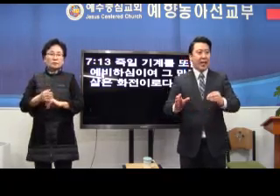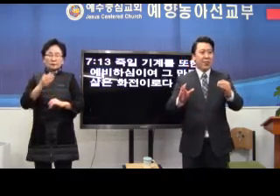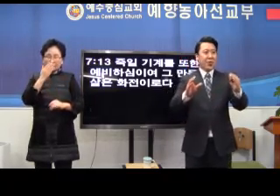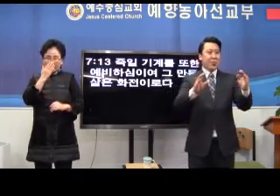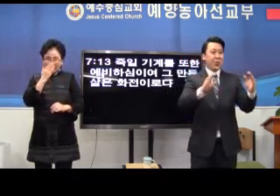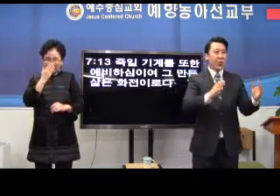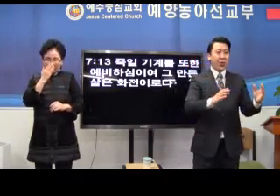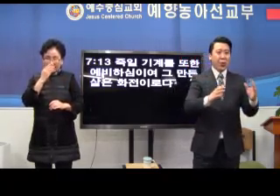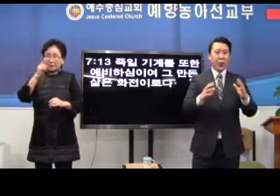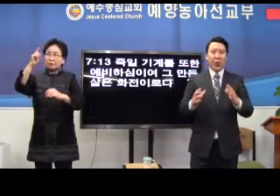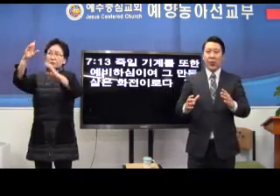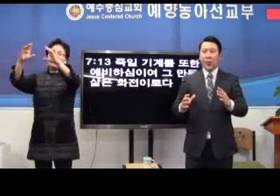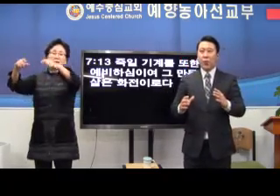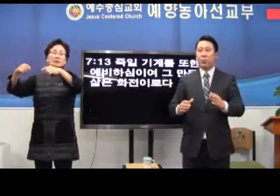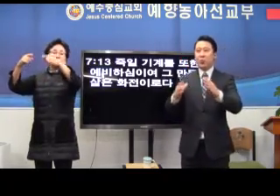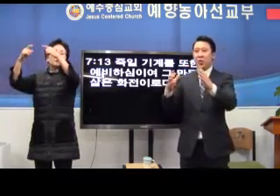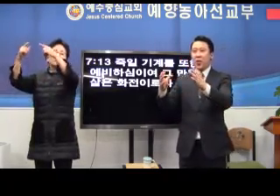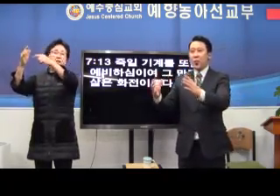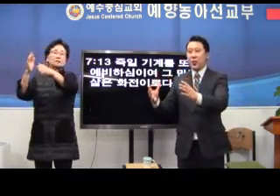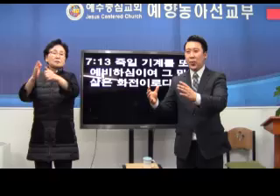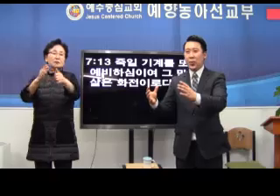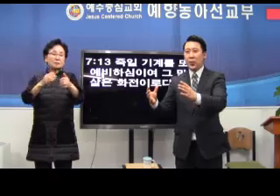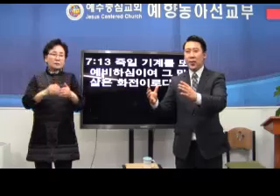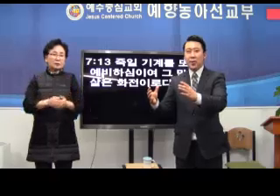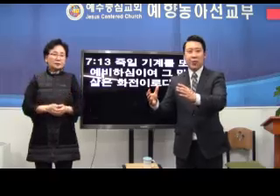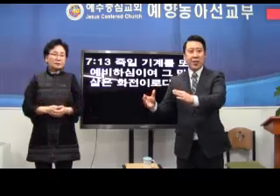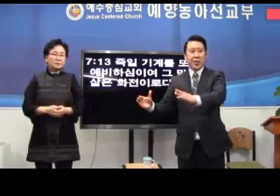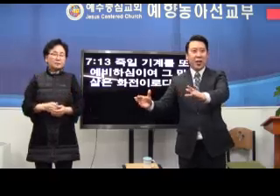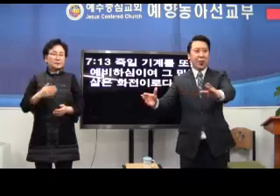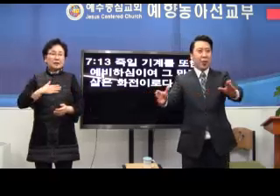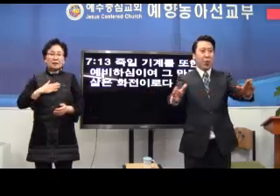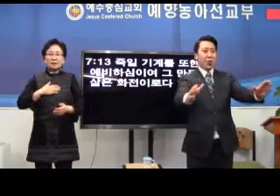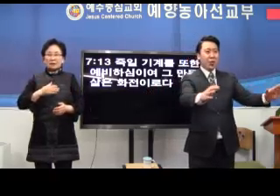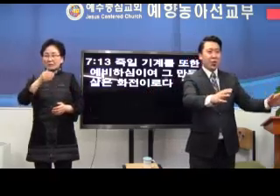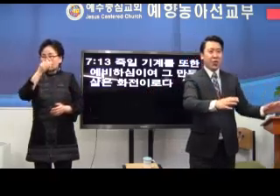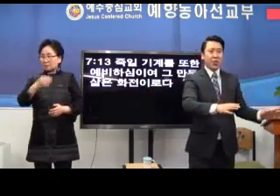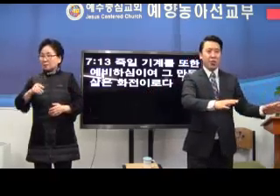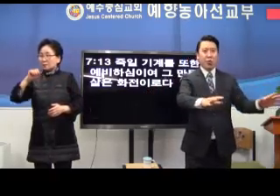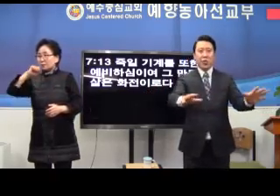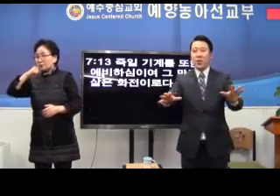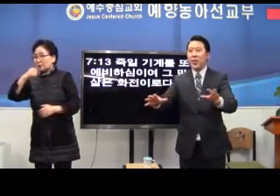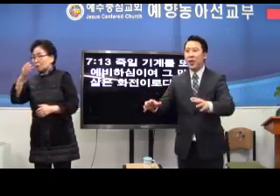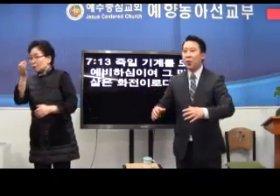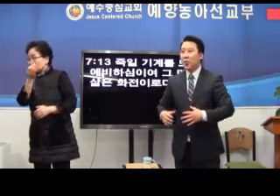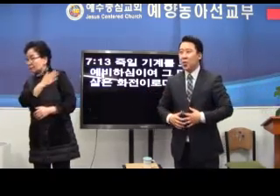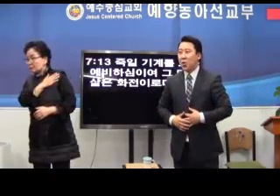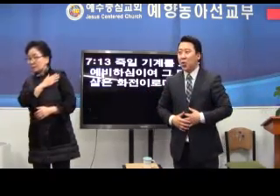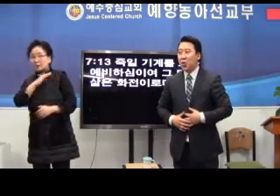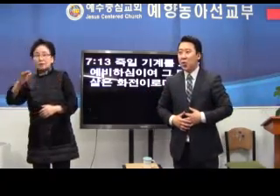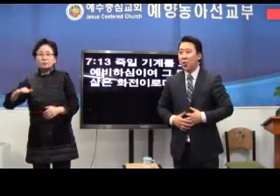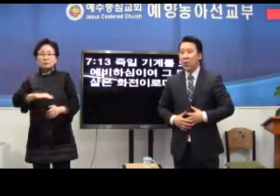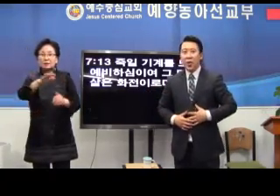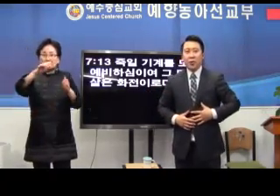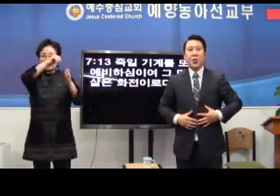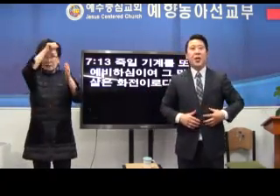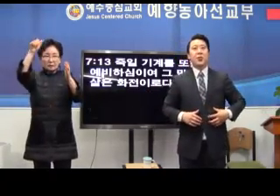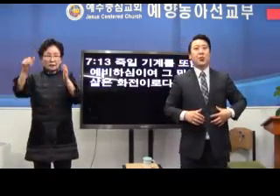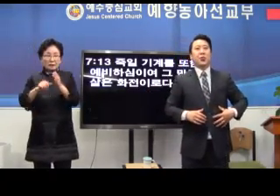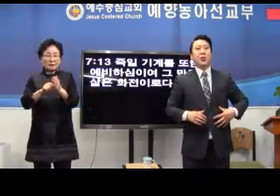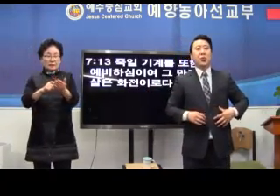아무리 힘들고 어렵고 또 부자라고 해도 우리 인생 가운데 모든 이루어지는 일 가운데서 우리 예수